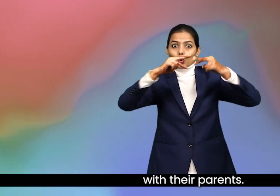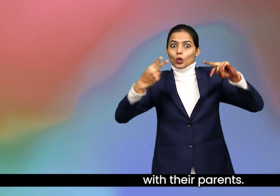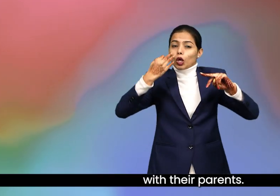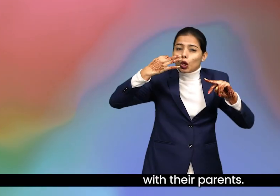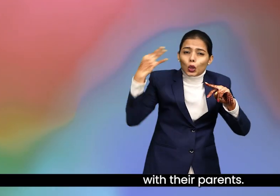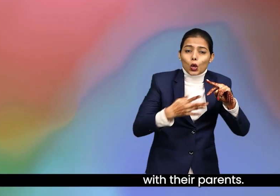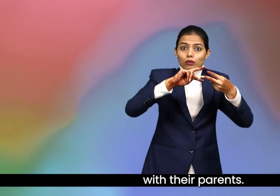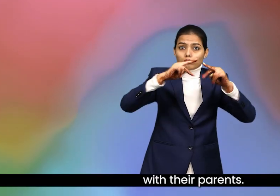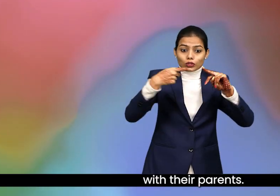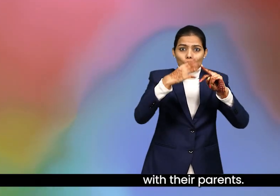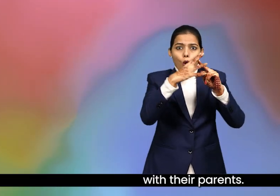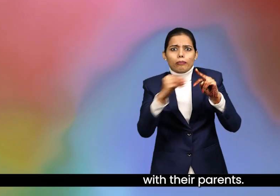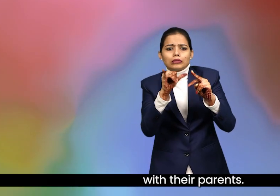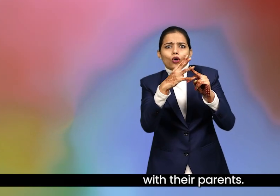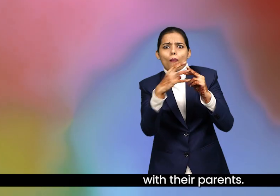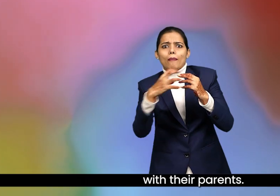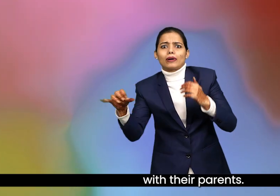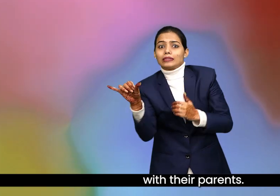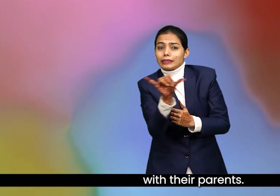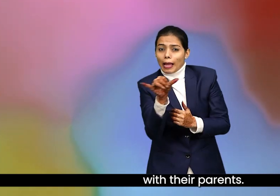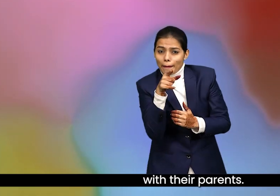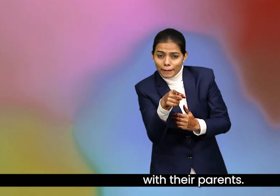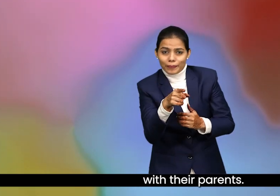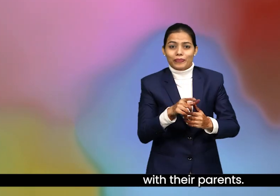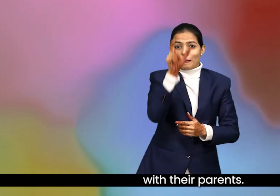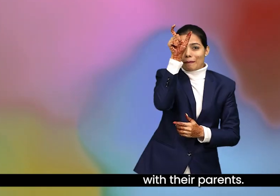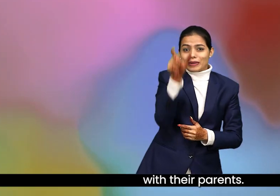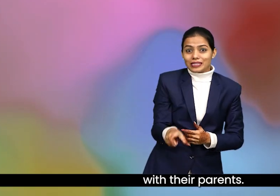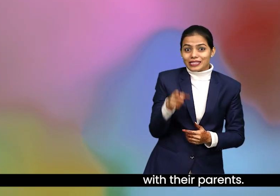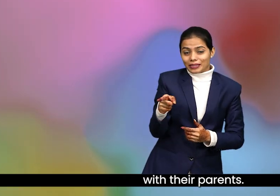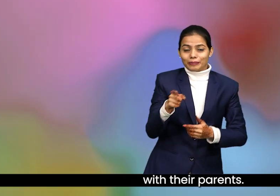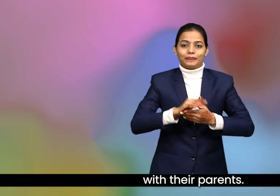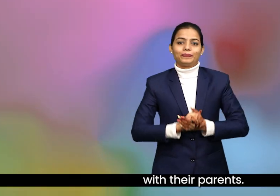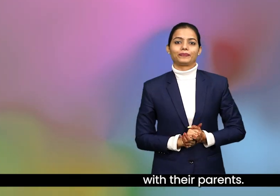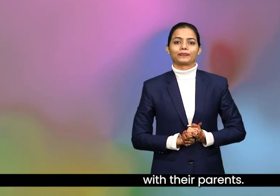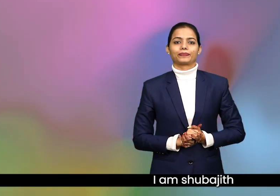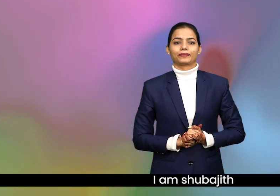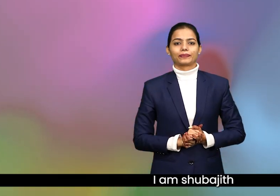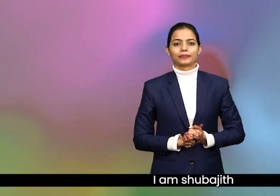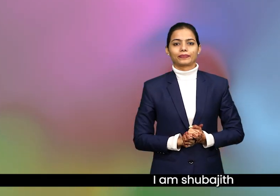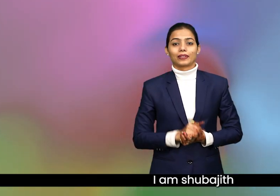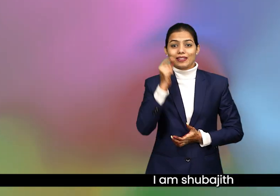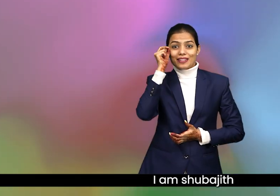அவர்களின் பெற்றோருடன் ஒற்றுமைகள் இருந்த போதிலும் உருவாகின்றன. நான்